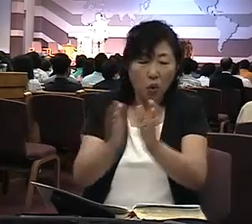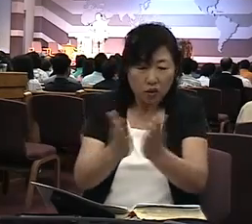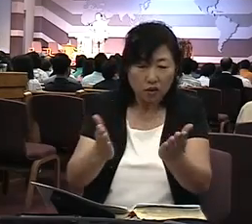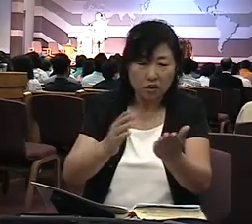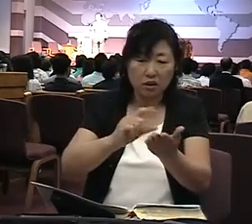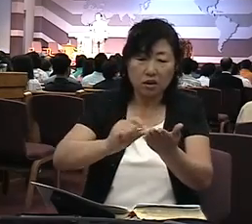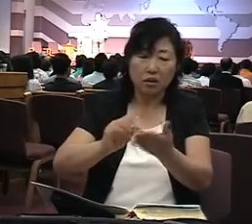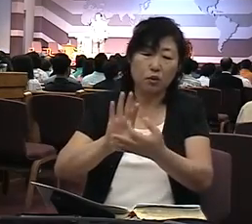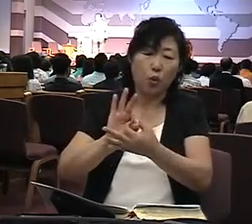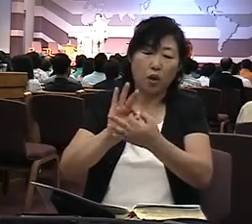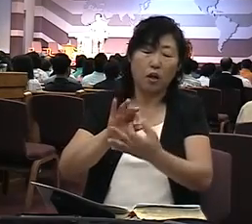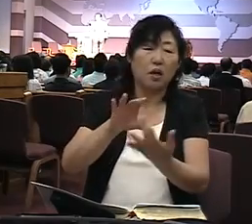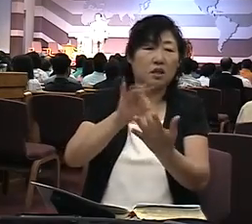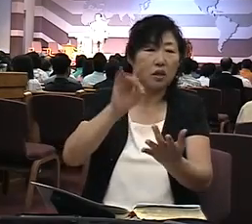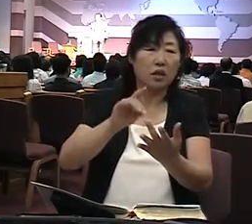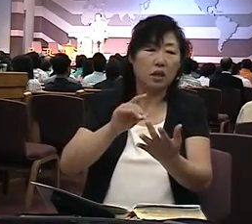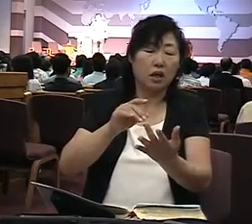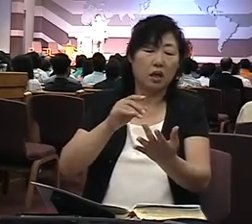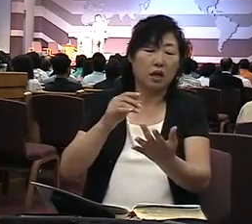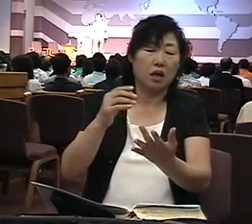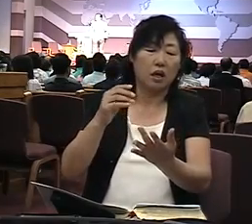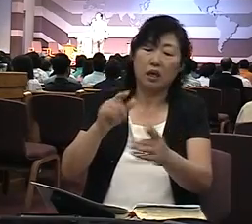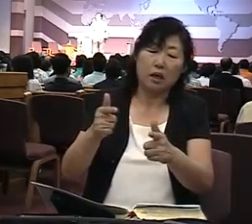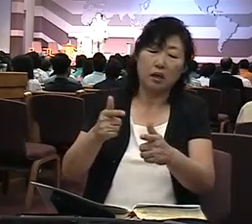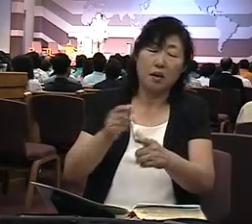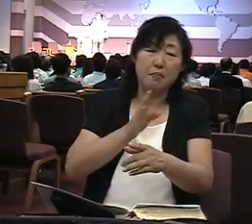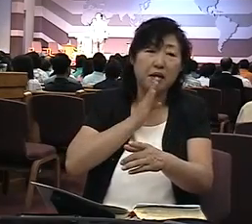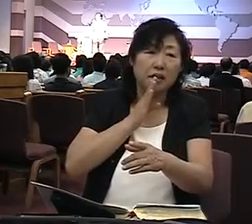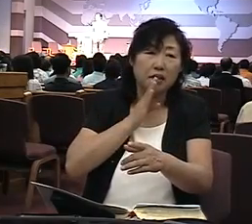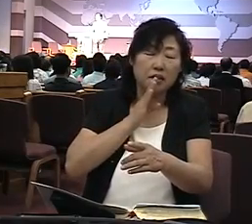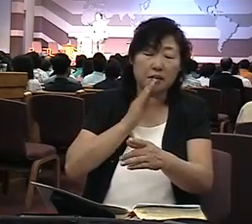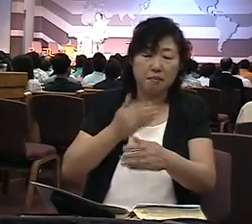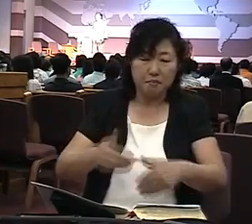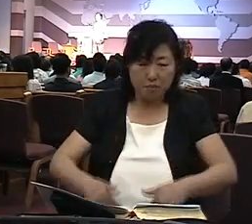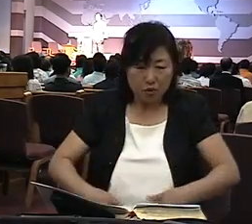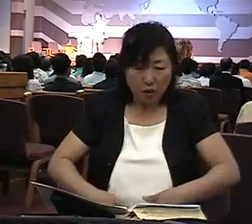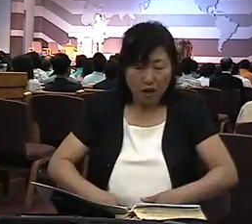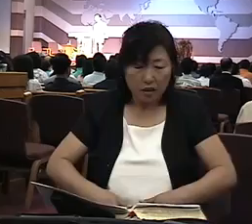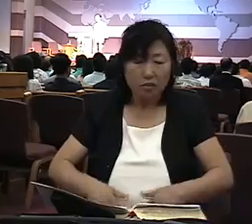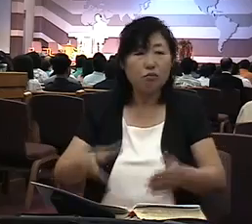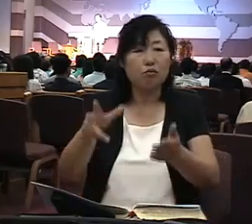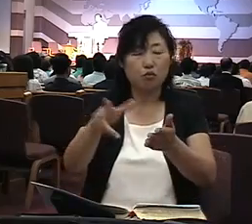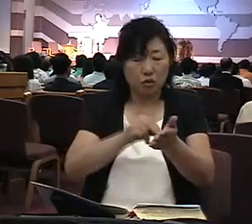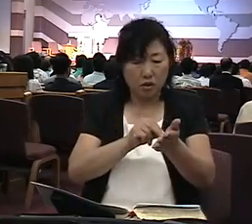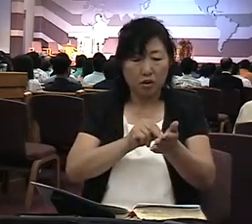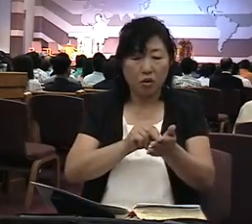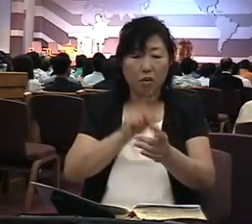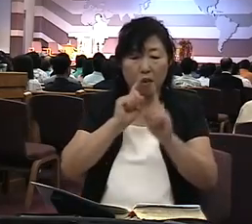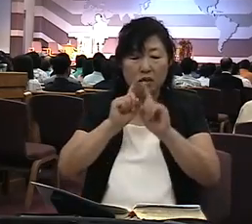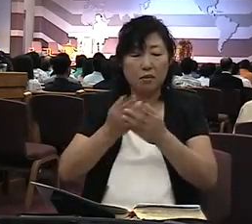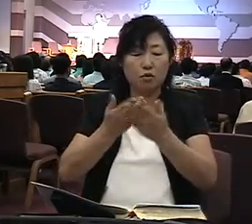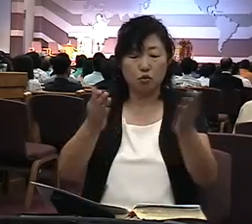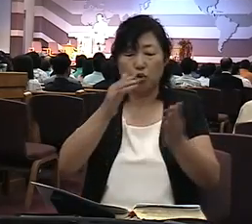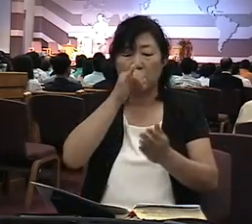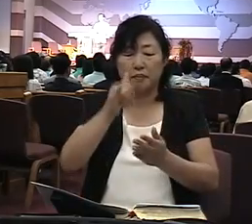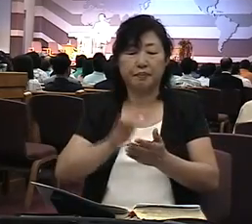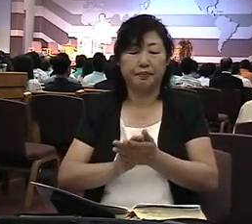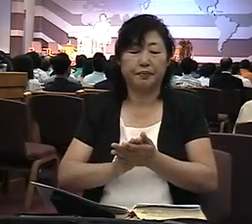이슈가 아니고 반드시 감당해야 되는 필수의 이슈라고 말씀해 주시고 있습니다. 그렇기 때문에 중요한